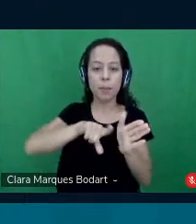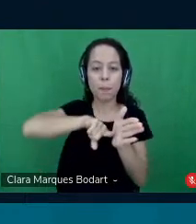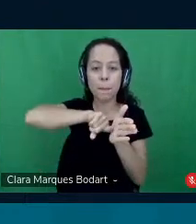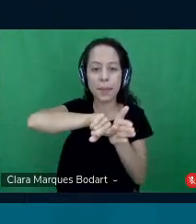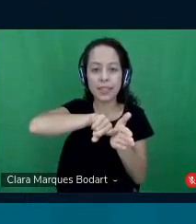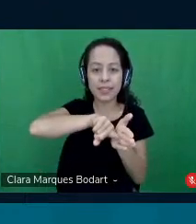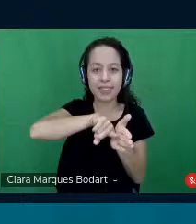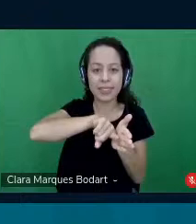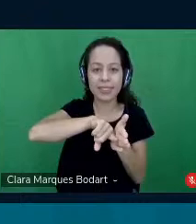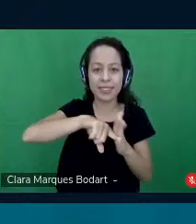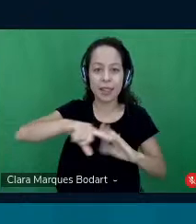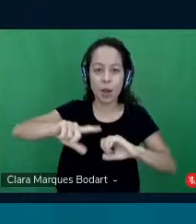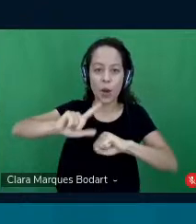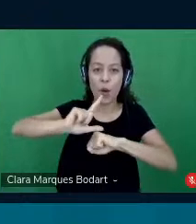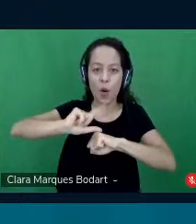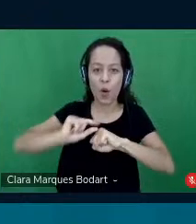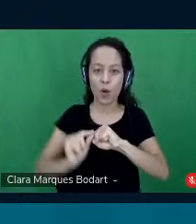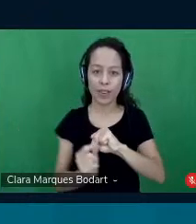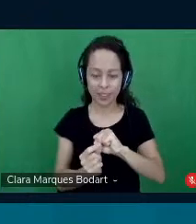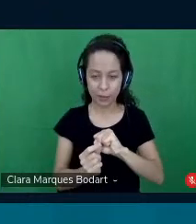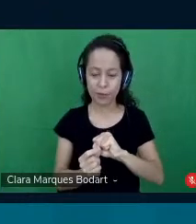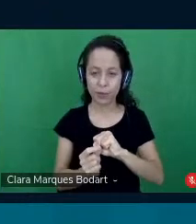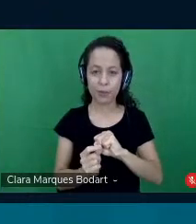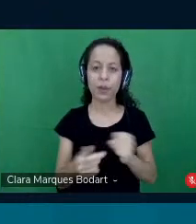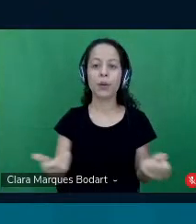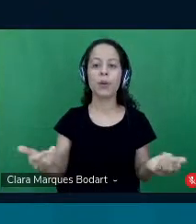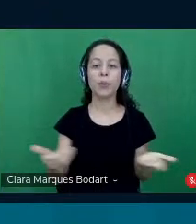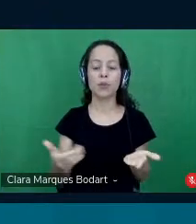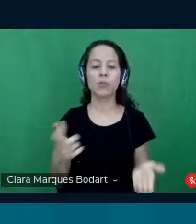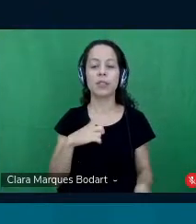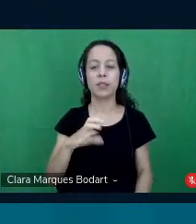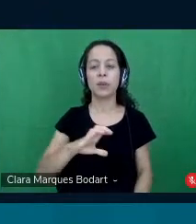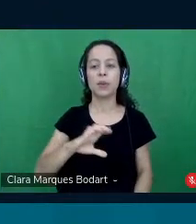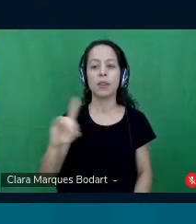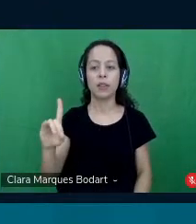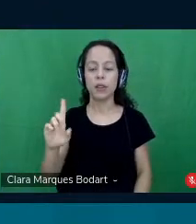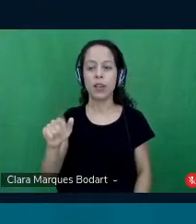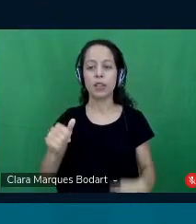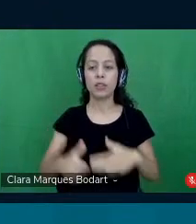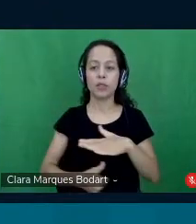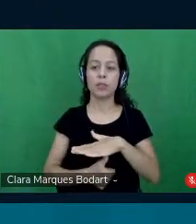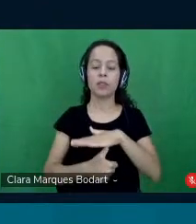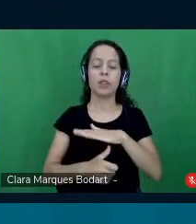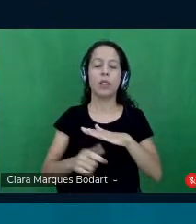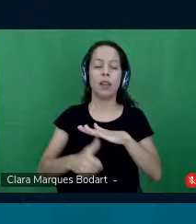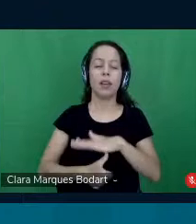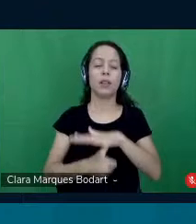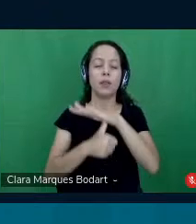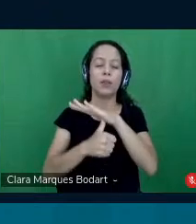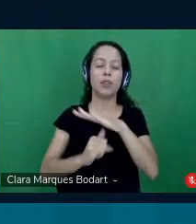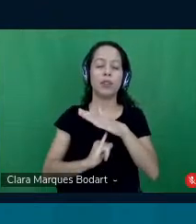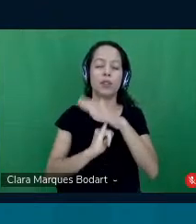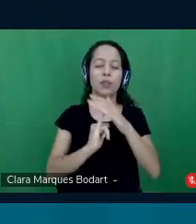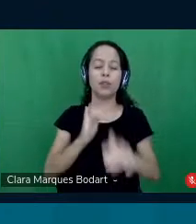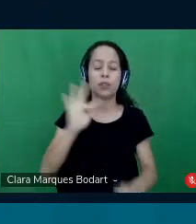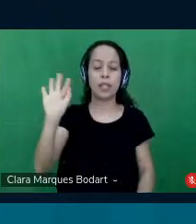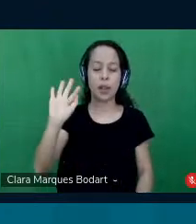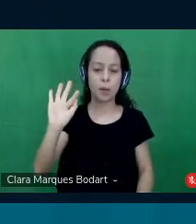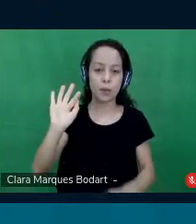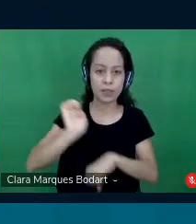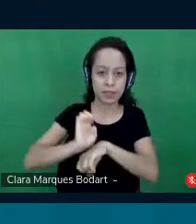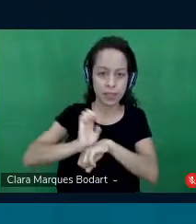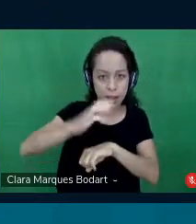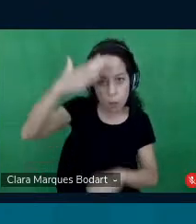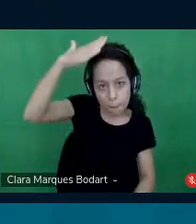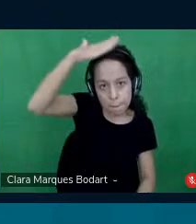do CONIF, hoje, tendo a coordenadora, a reitora do Instituto Federal do Pará, a professora Ana Paula, mas agradeço